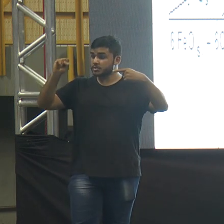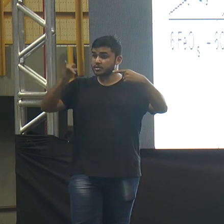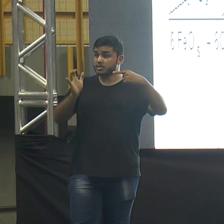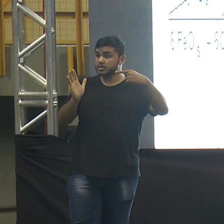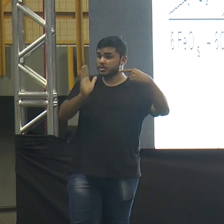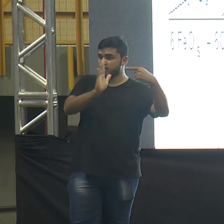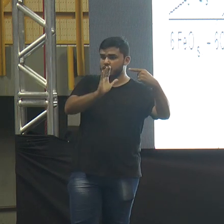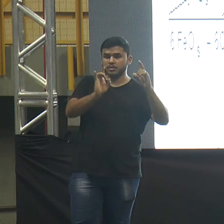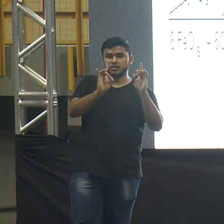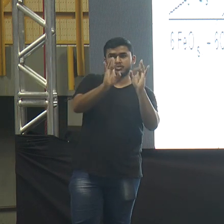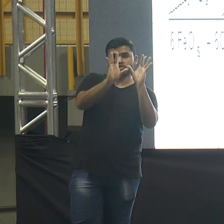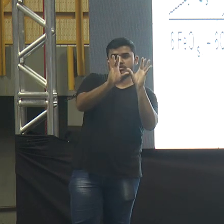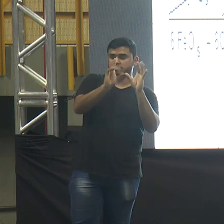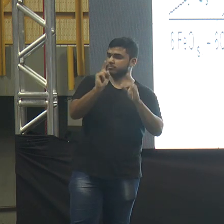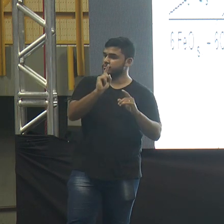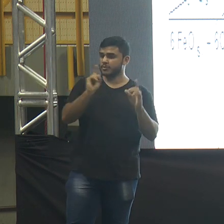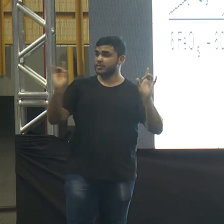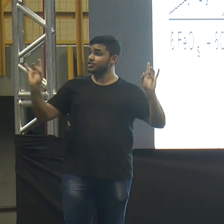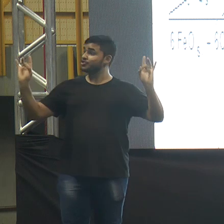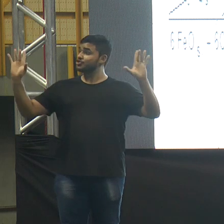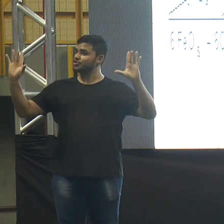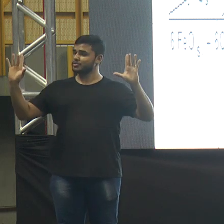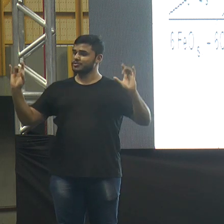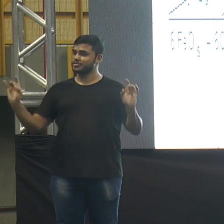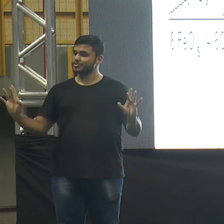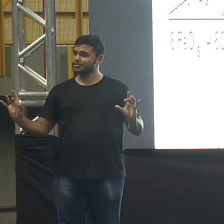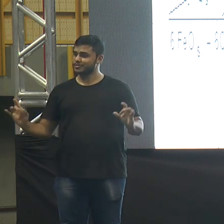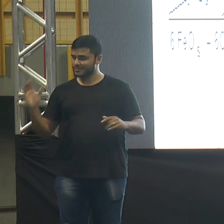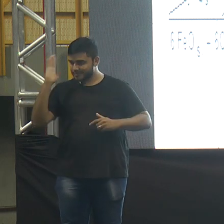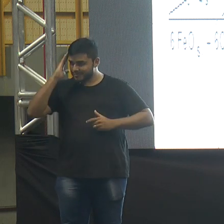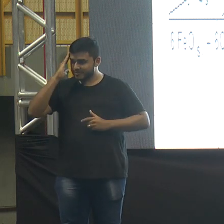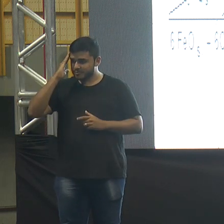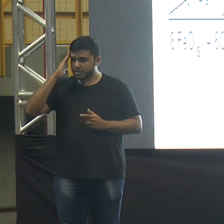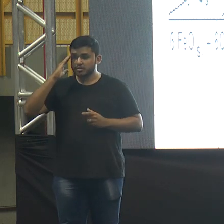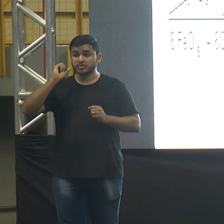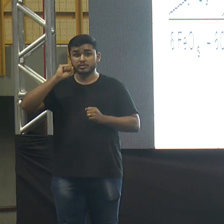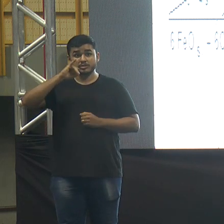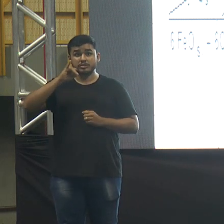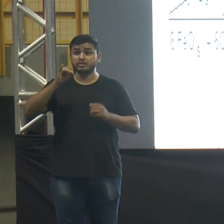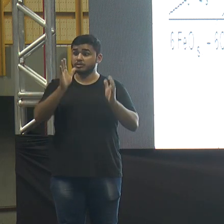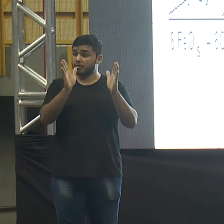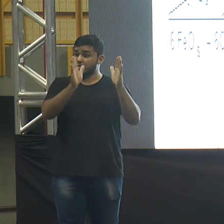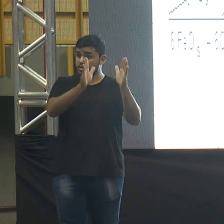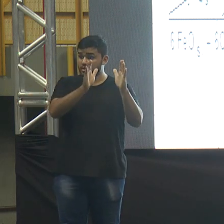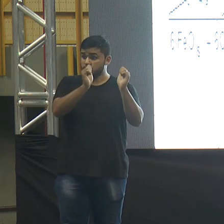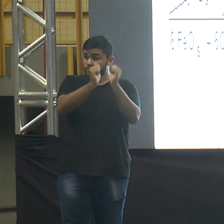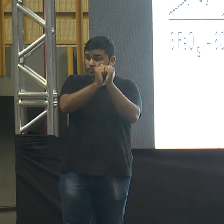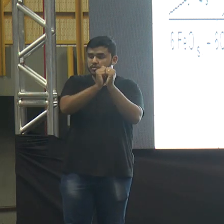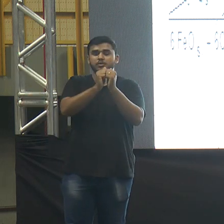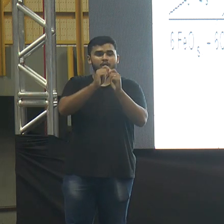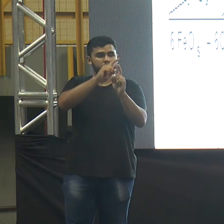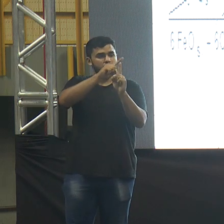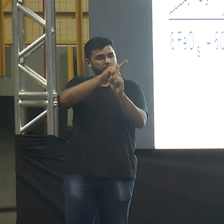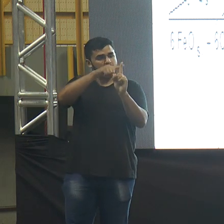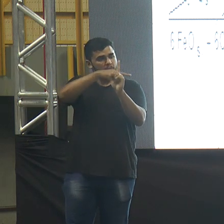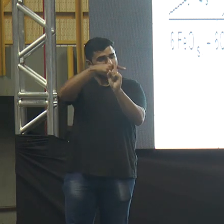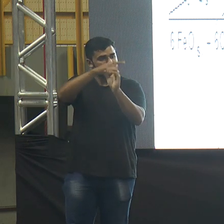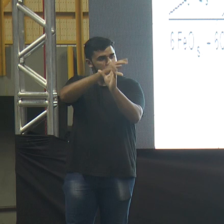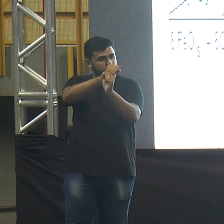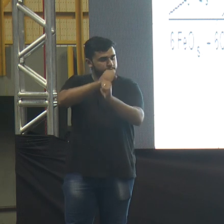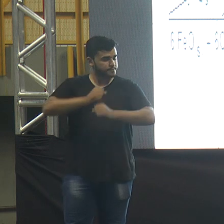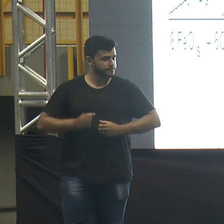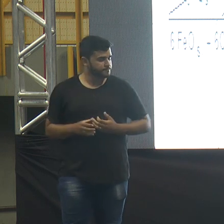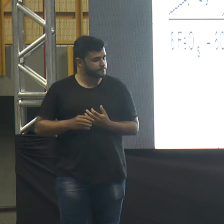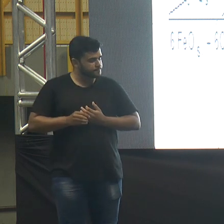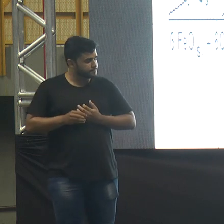mesmo lado, eu não posso cancelar. O que é que eu tenho que fazer? Somar. Finalizando, ó, qual foi a reação química que eu obtive?